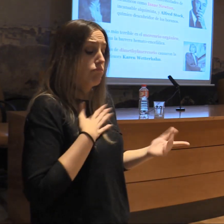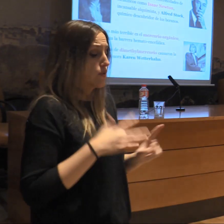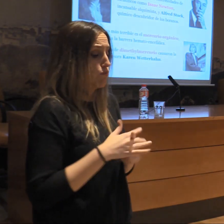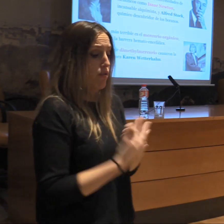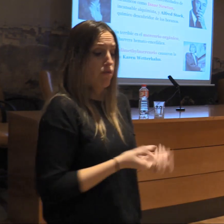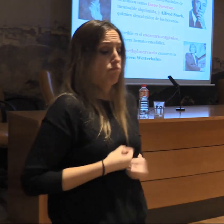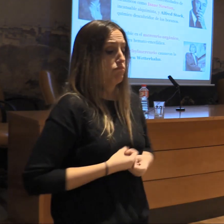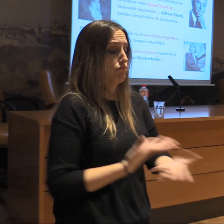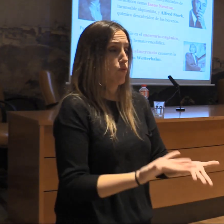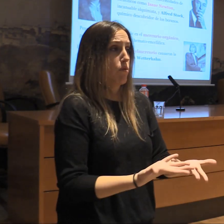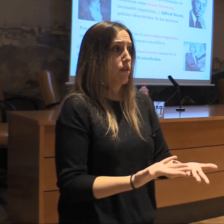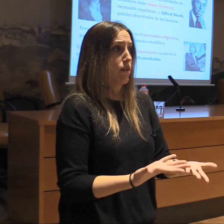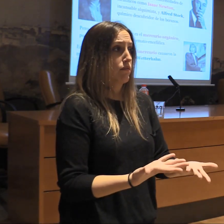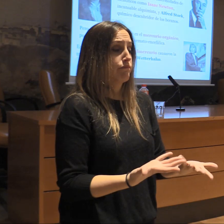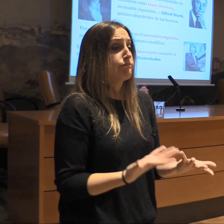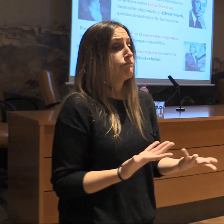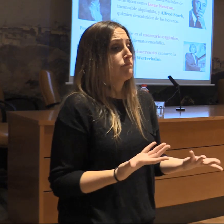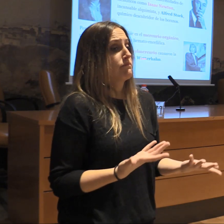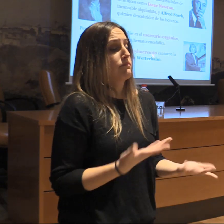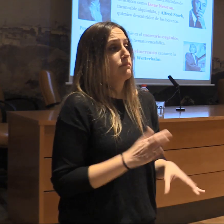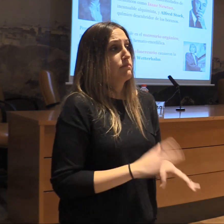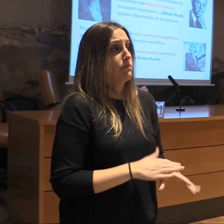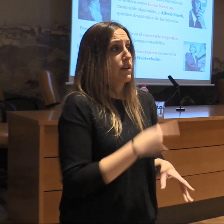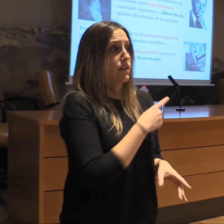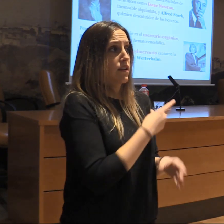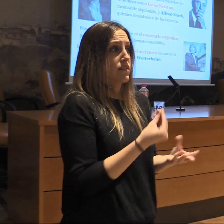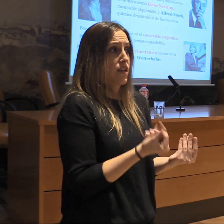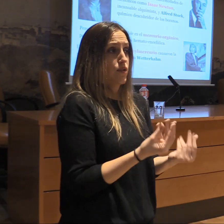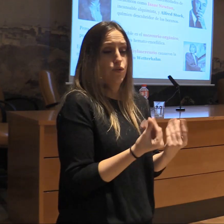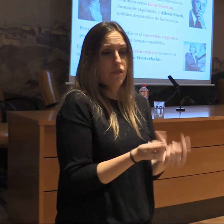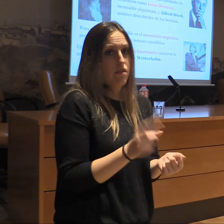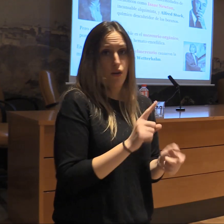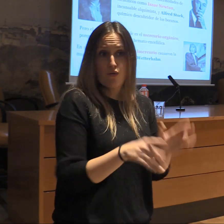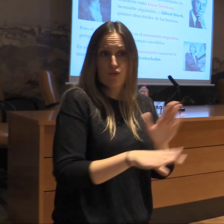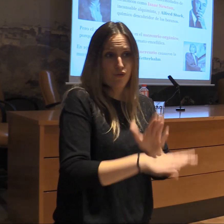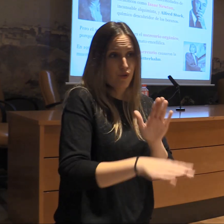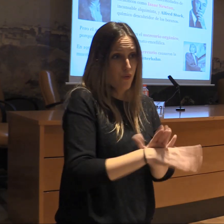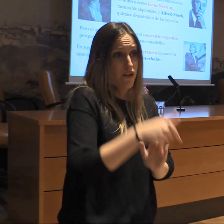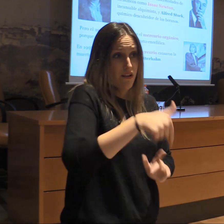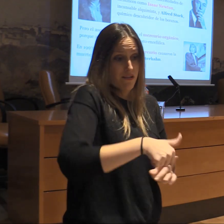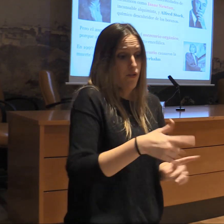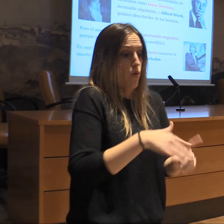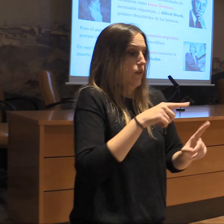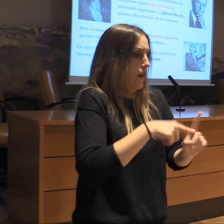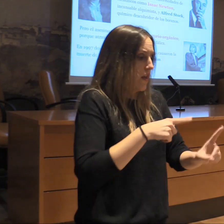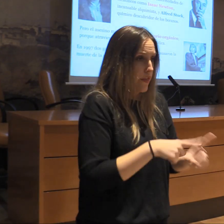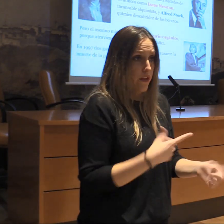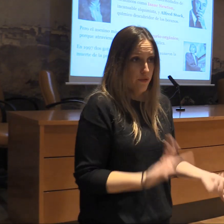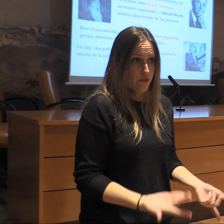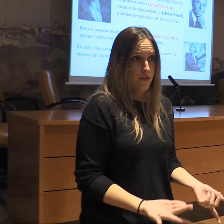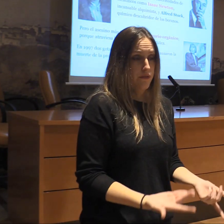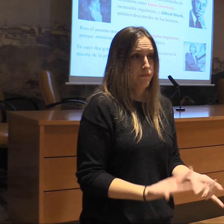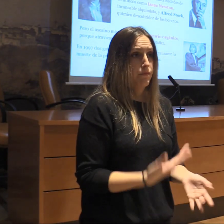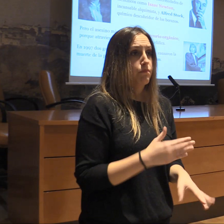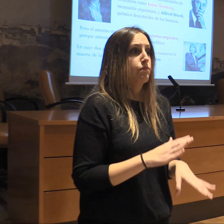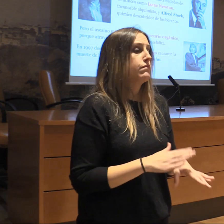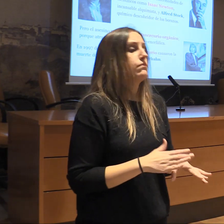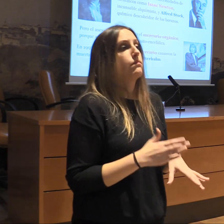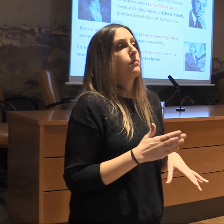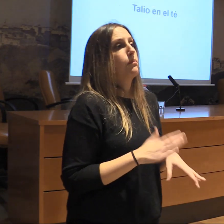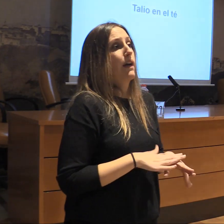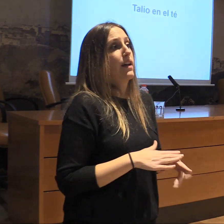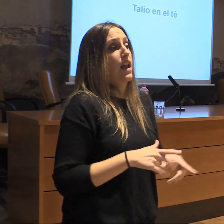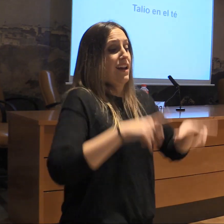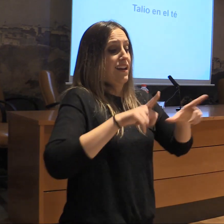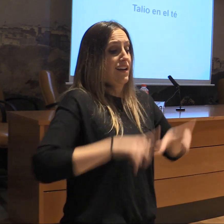sustancia no siguiera, el dimetilmercurio no siguiera usándose como referencia en las medidas de resonancia